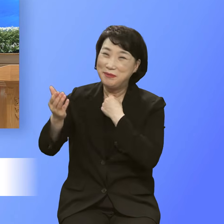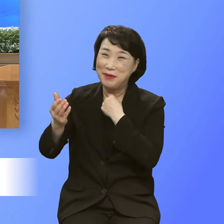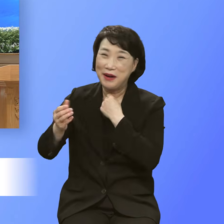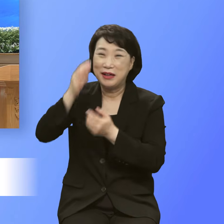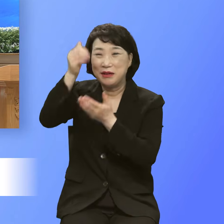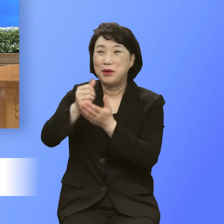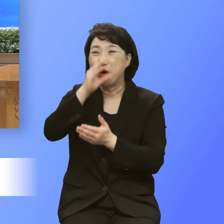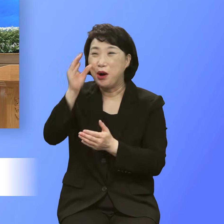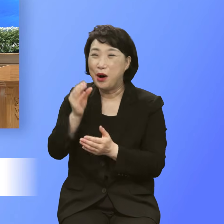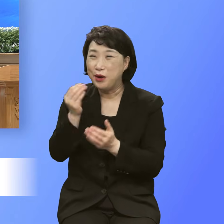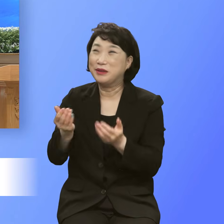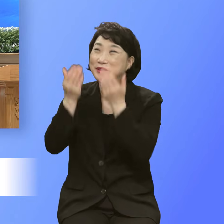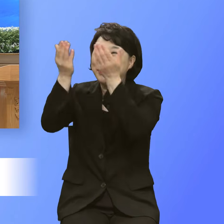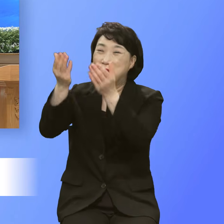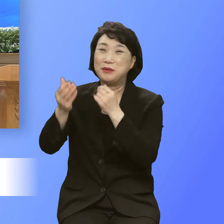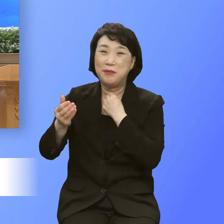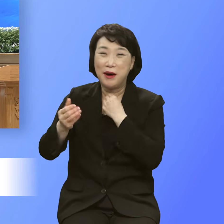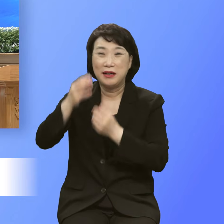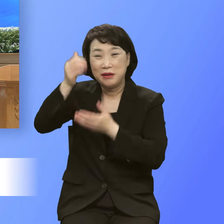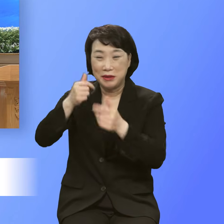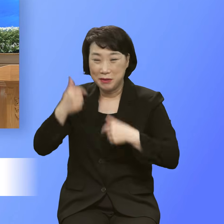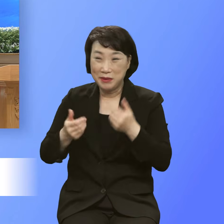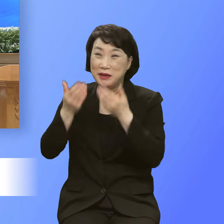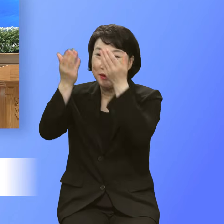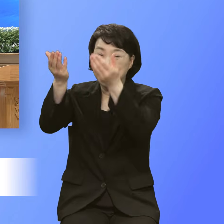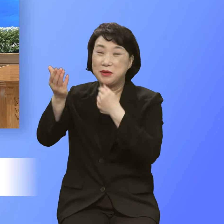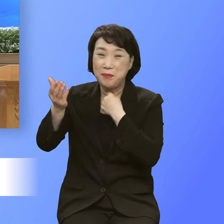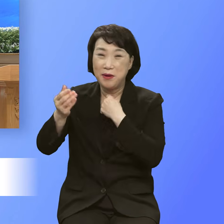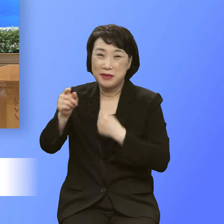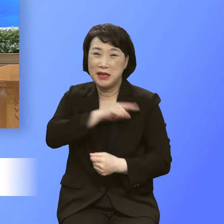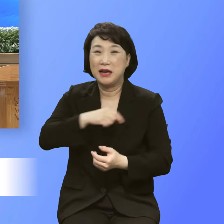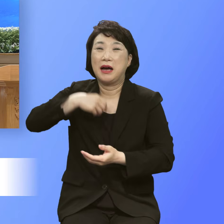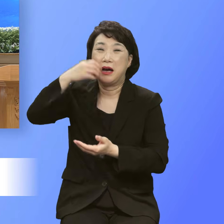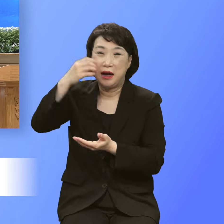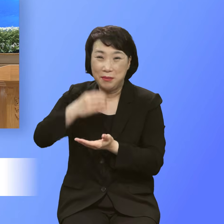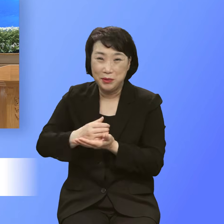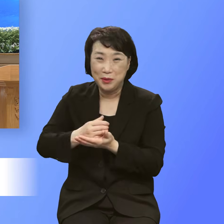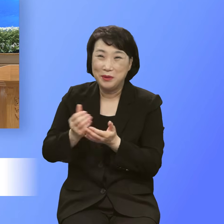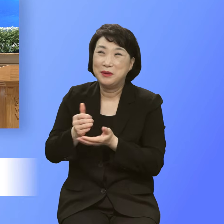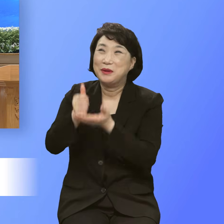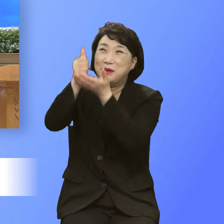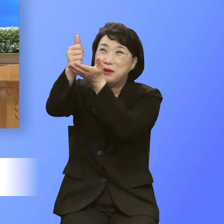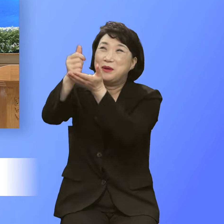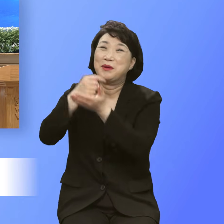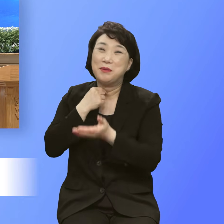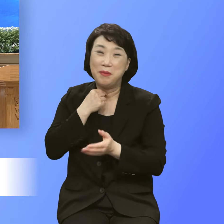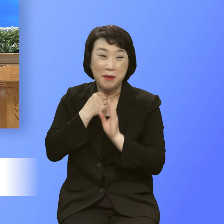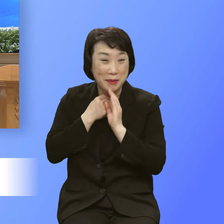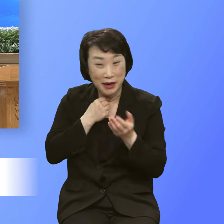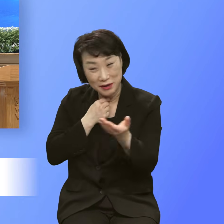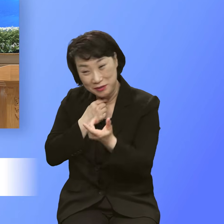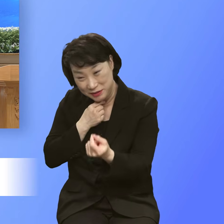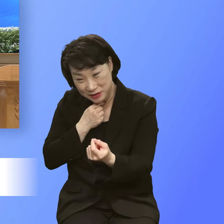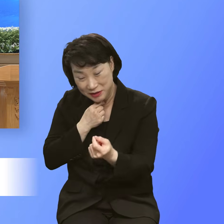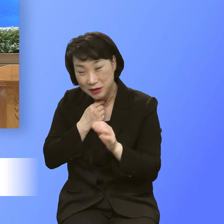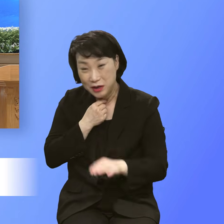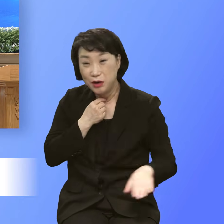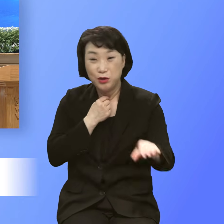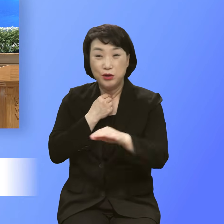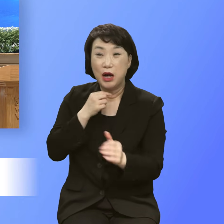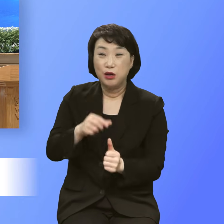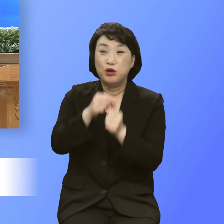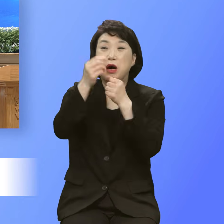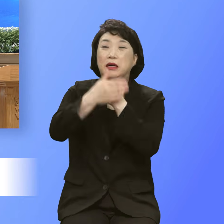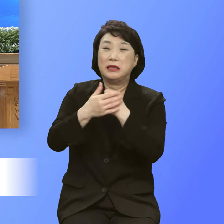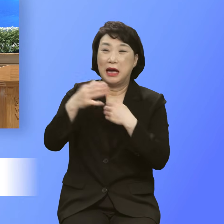하나님을 거룩하게, 기쁘시게, 가장 감동되게 해드려야 된다 이 말이야. 우리가